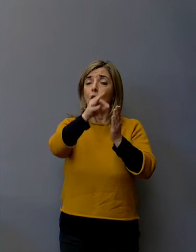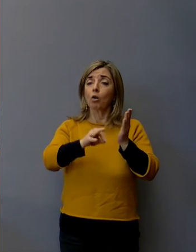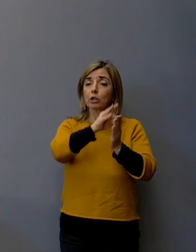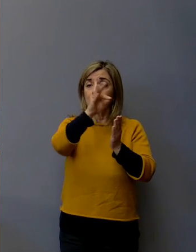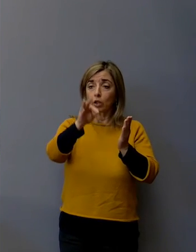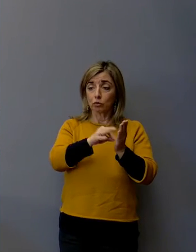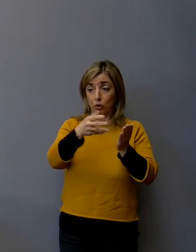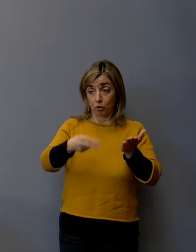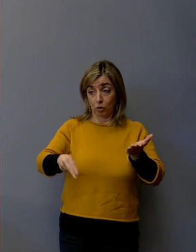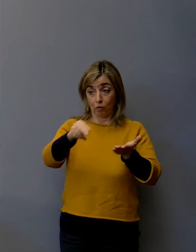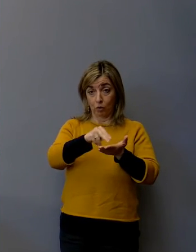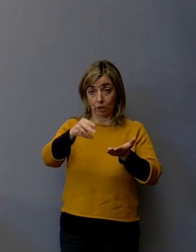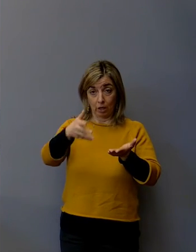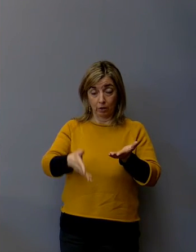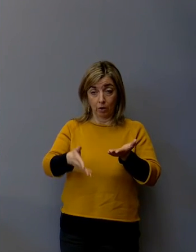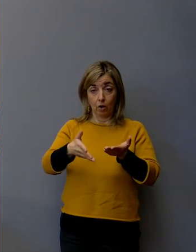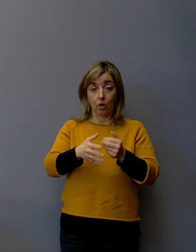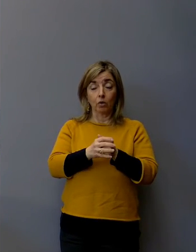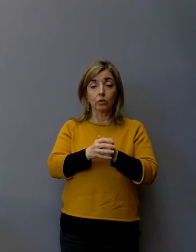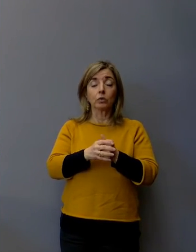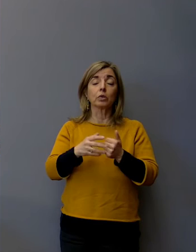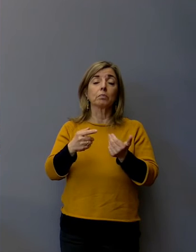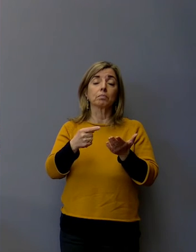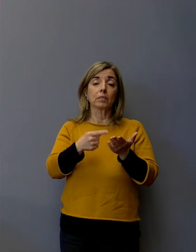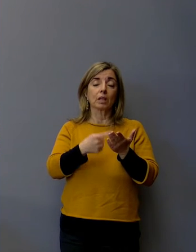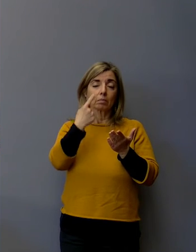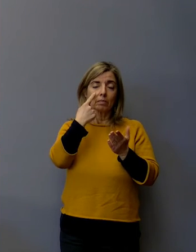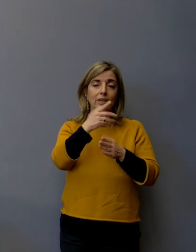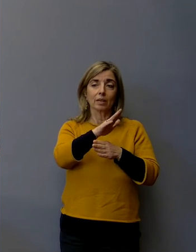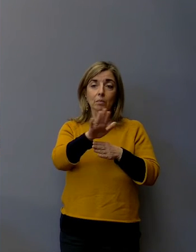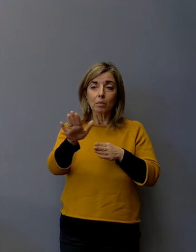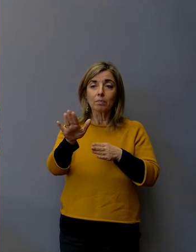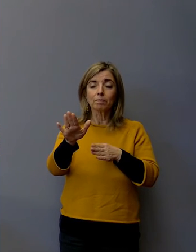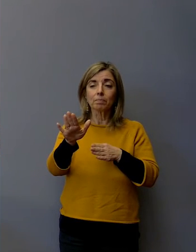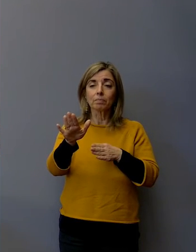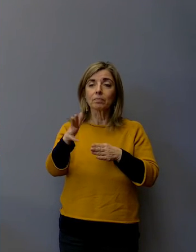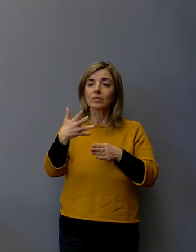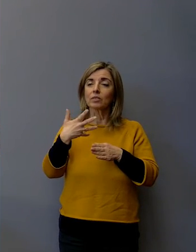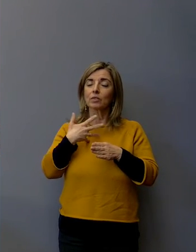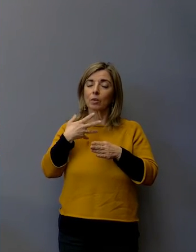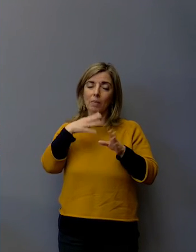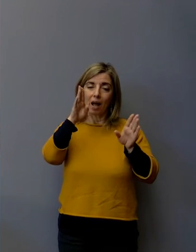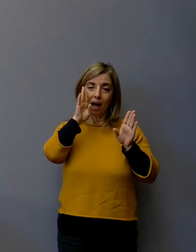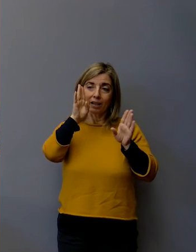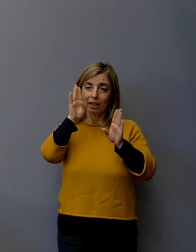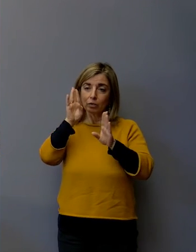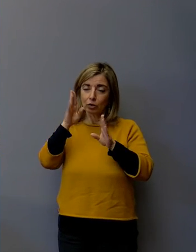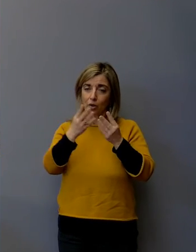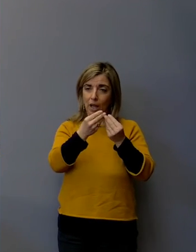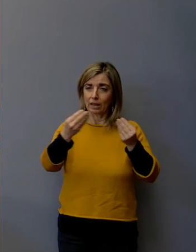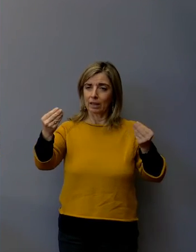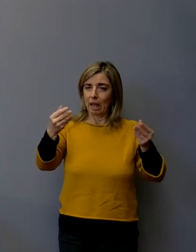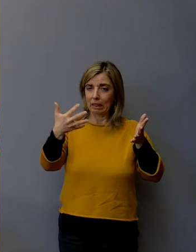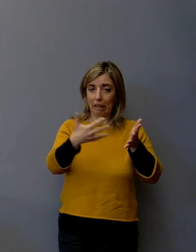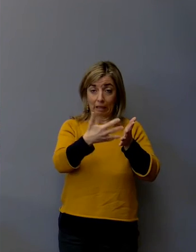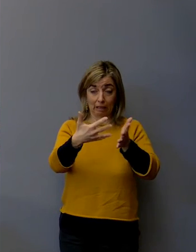e che è che sicuramente fanno presenti tante piccole fettine diciamo di criticità che si cerca in una maniera